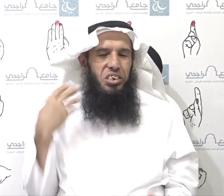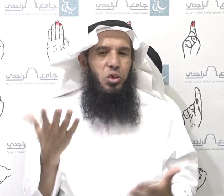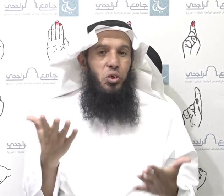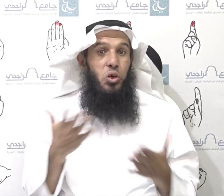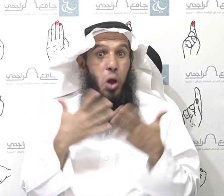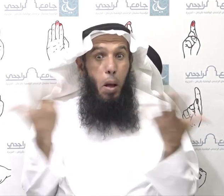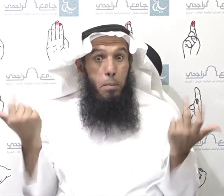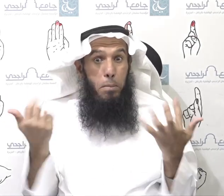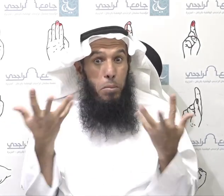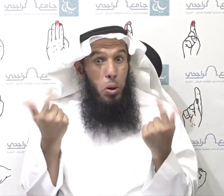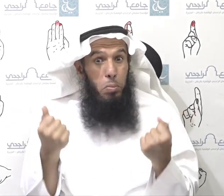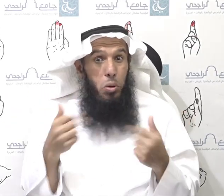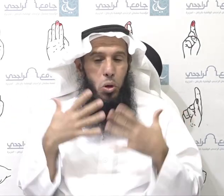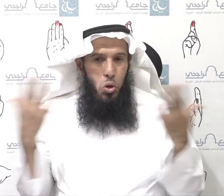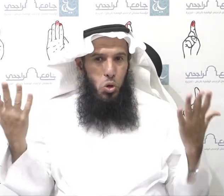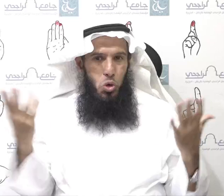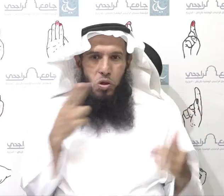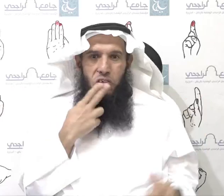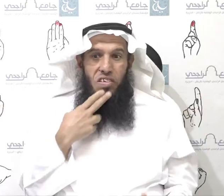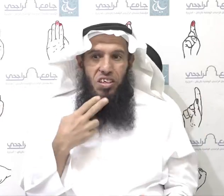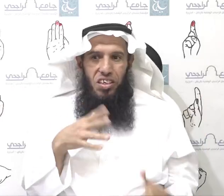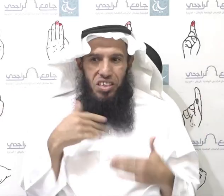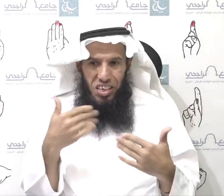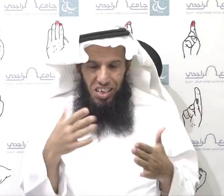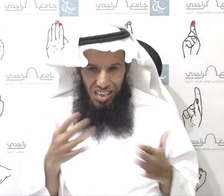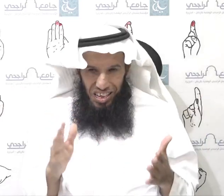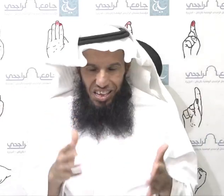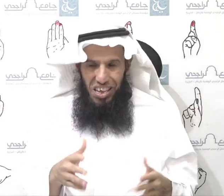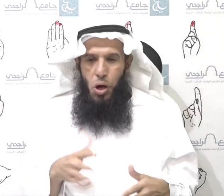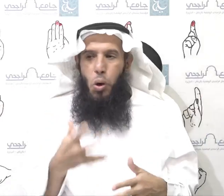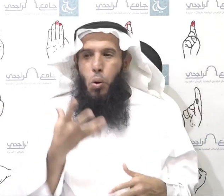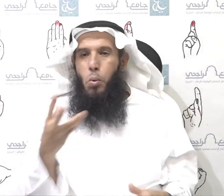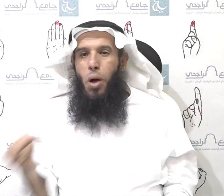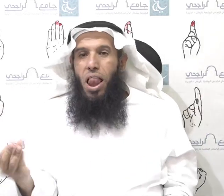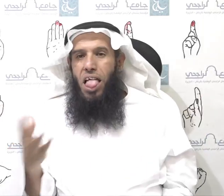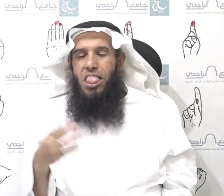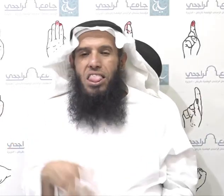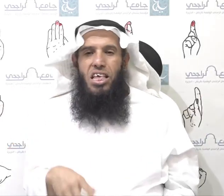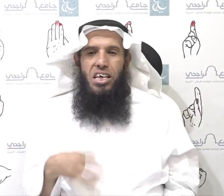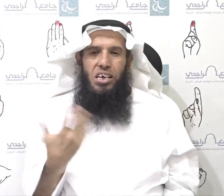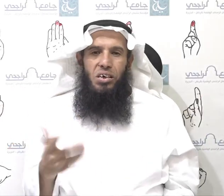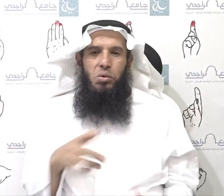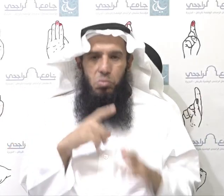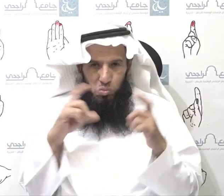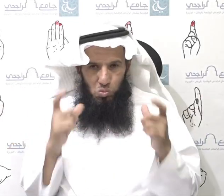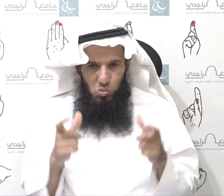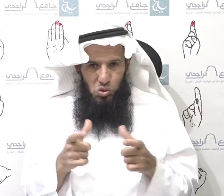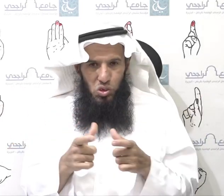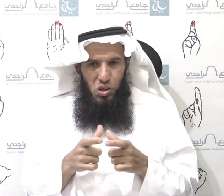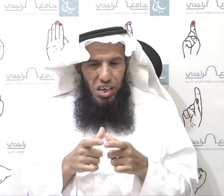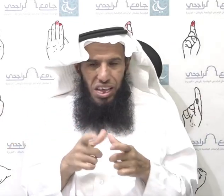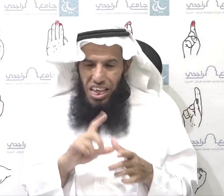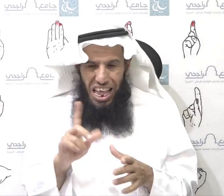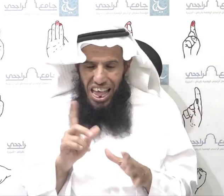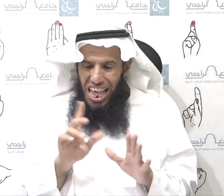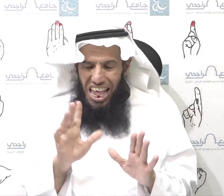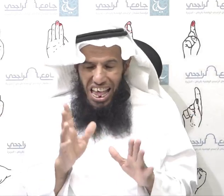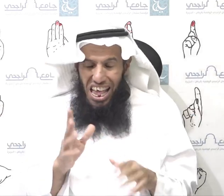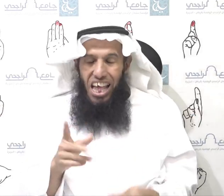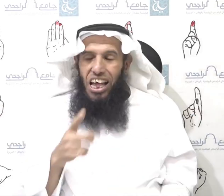الأب المبارك تركته بين أبنائك وفي مجتمعك، فلا تغفل عن احتساب الأجر عند